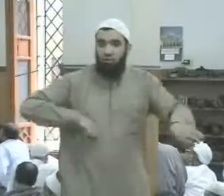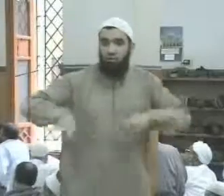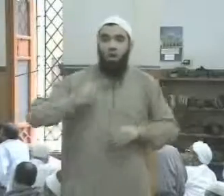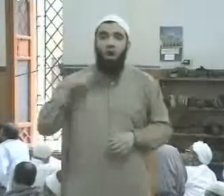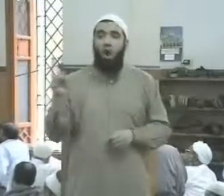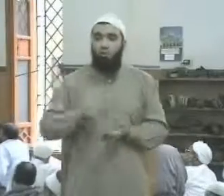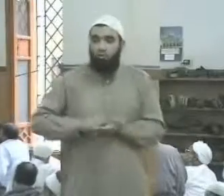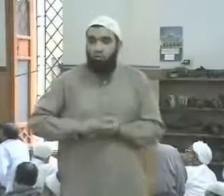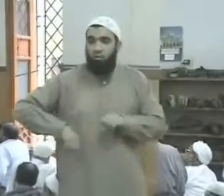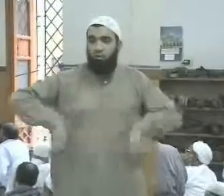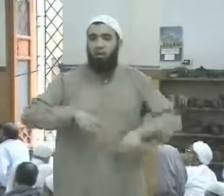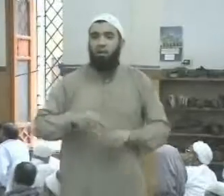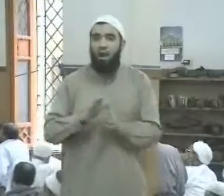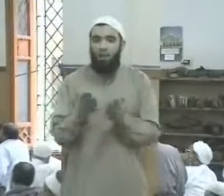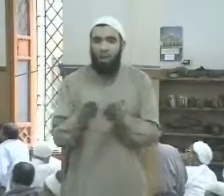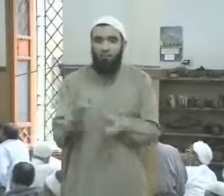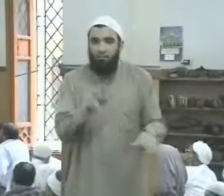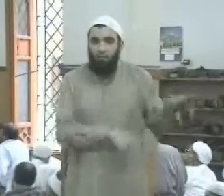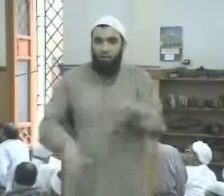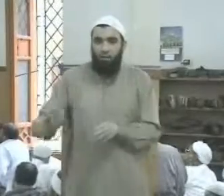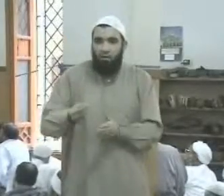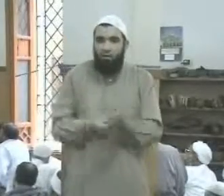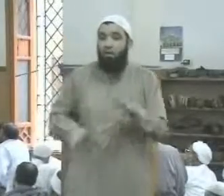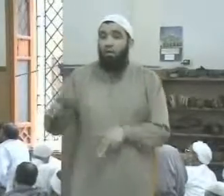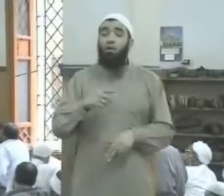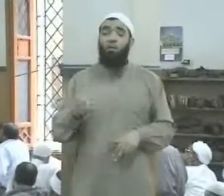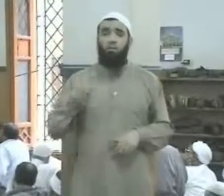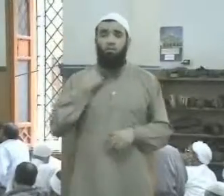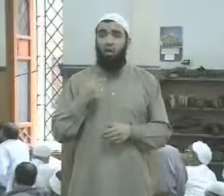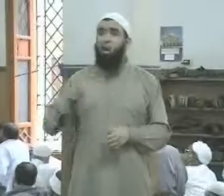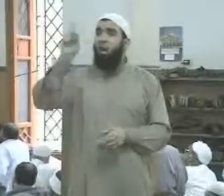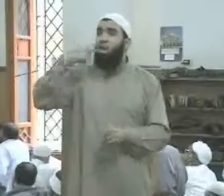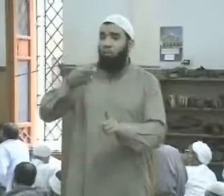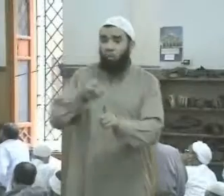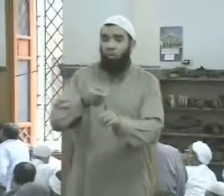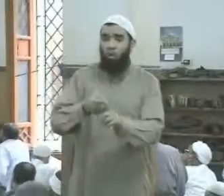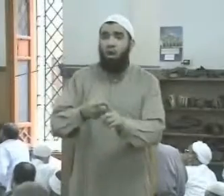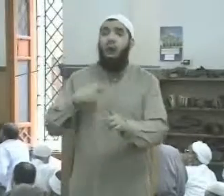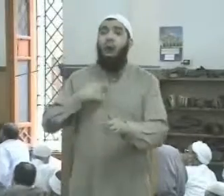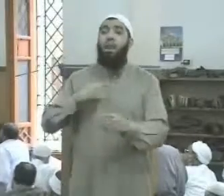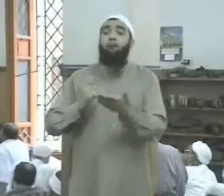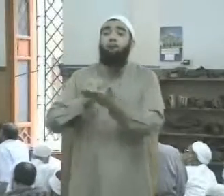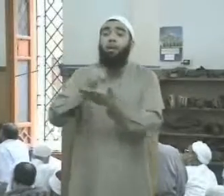أو يتلاعب بدراسة الإجابة أو صاحب المدرسة الخاصة